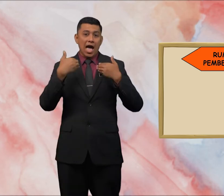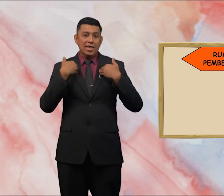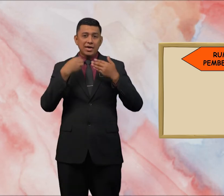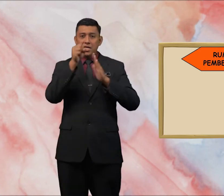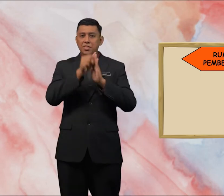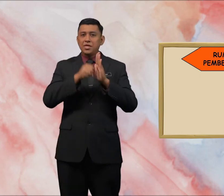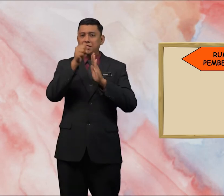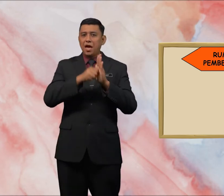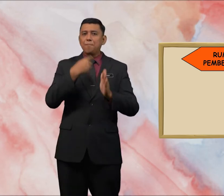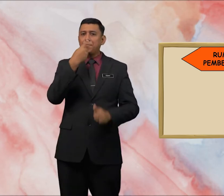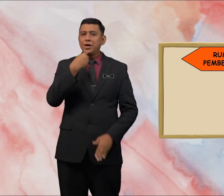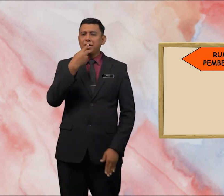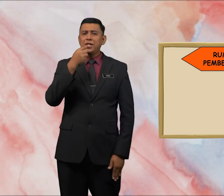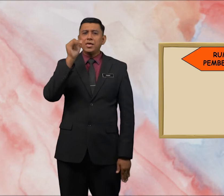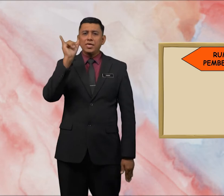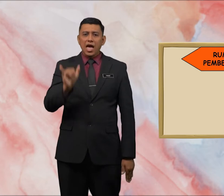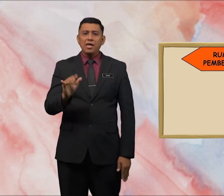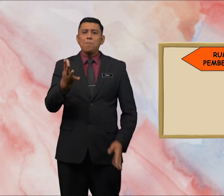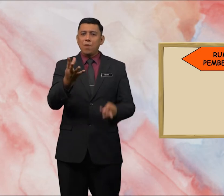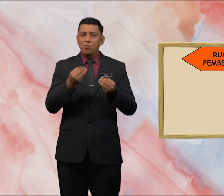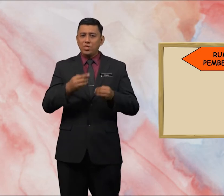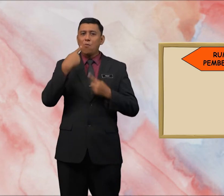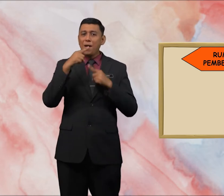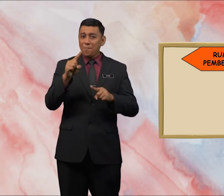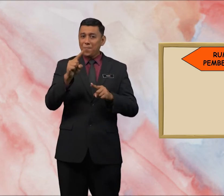Ada sesiapa yang mahu jawab?